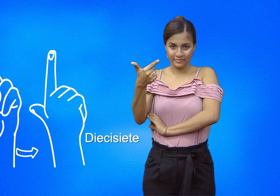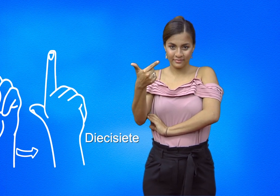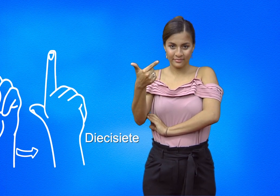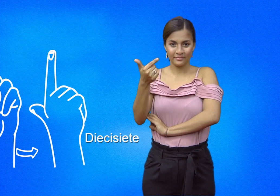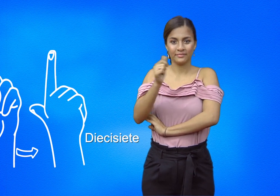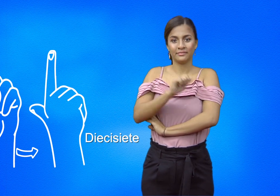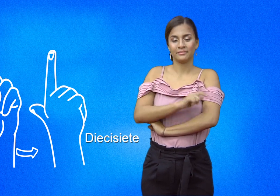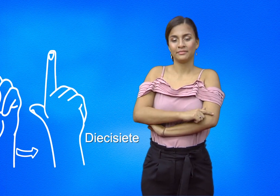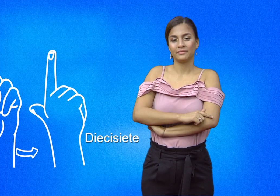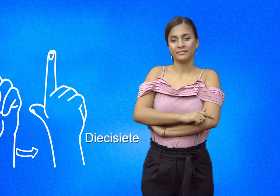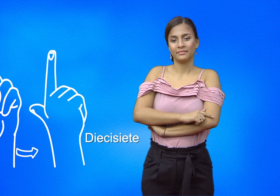17